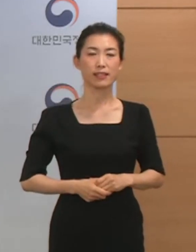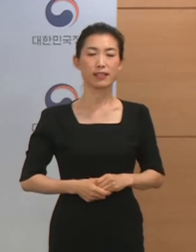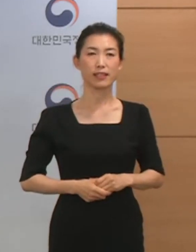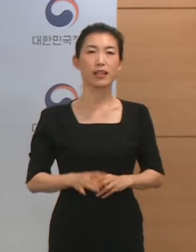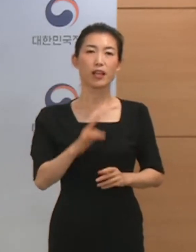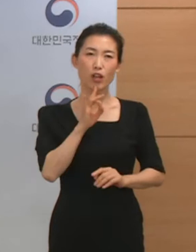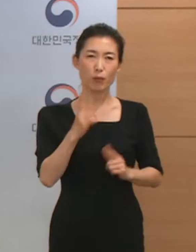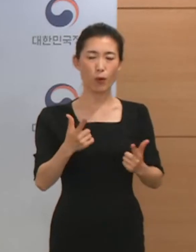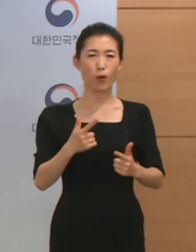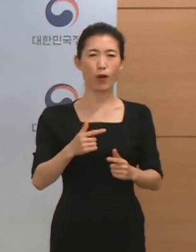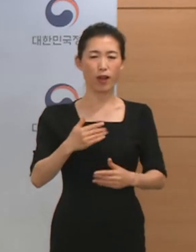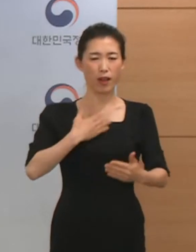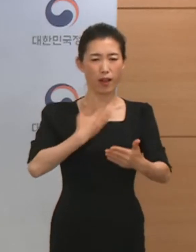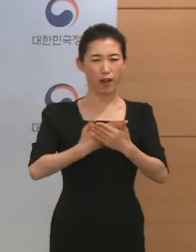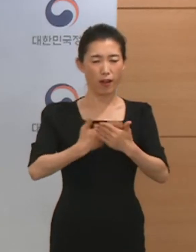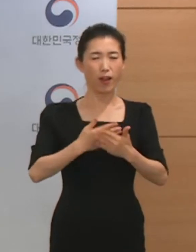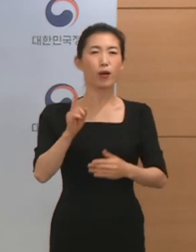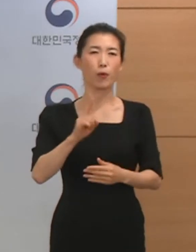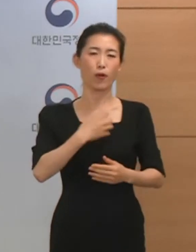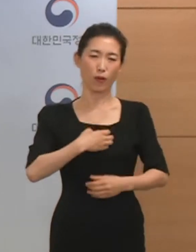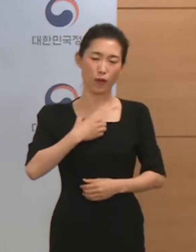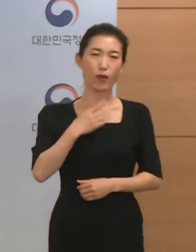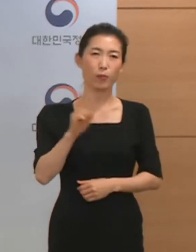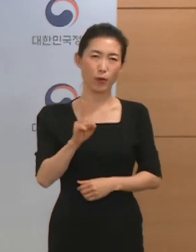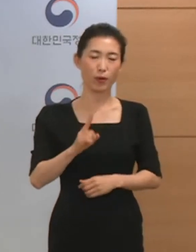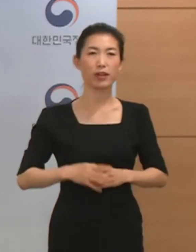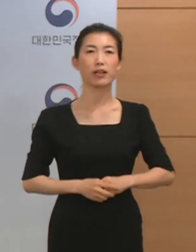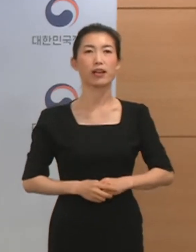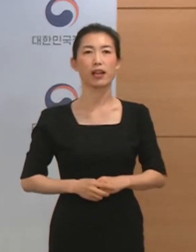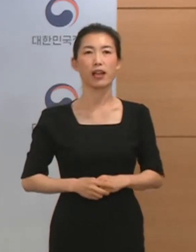다만 긴장을 늦출 수 없는 위험 요인도 여전합니다.